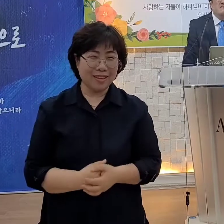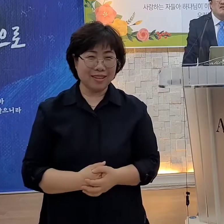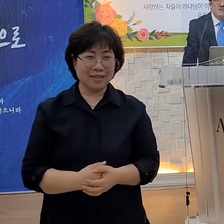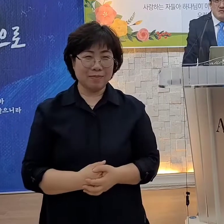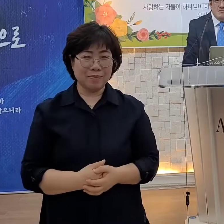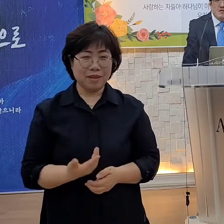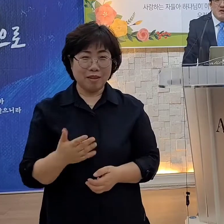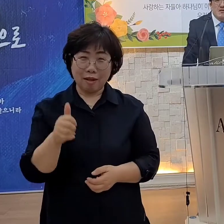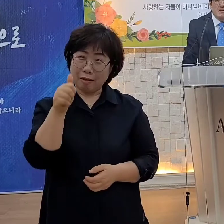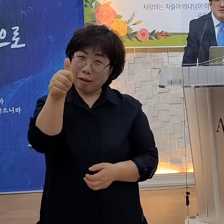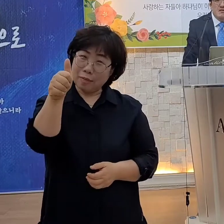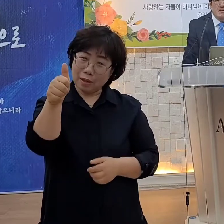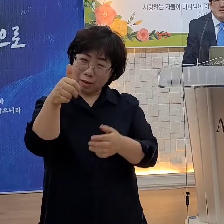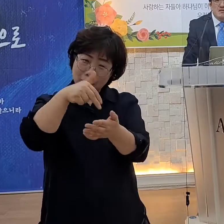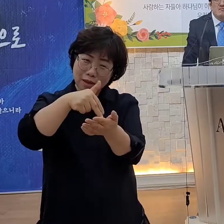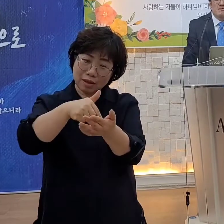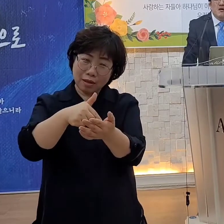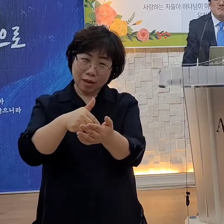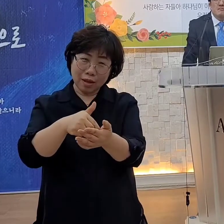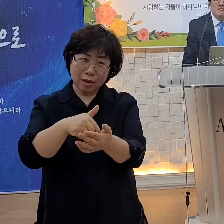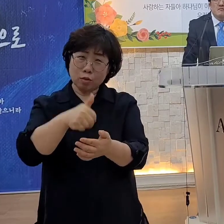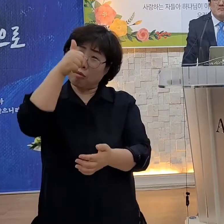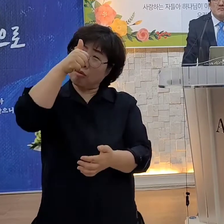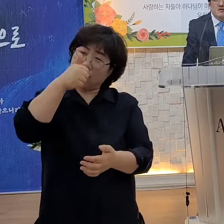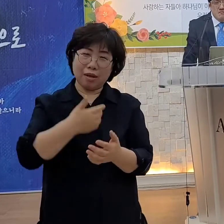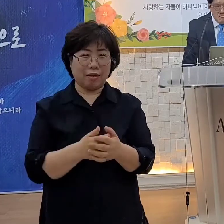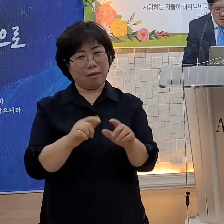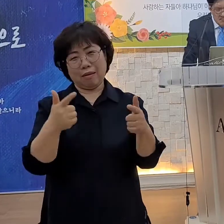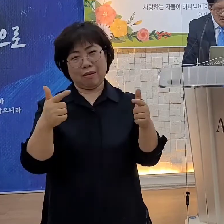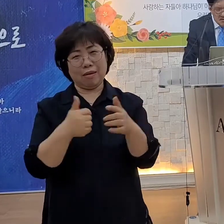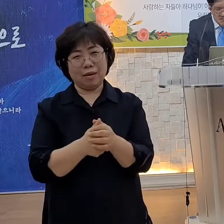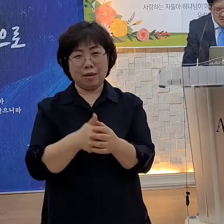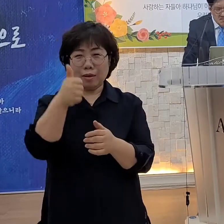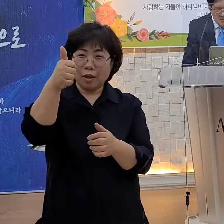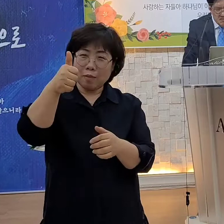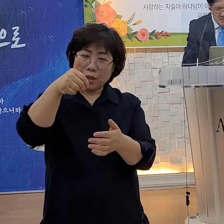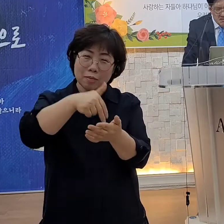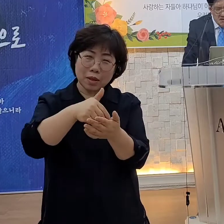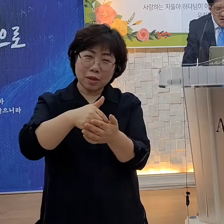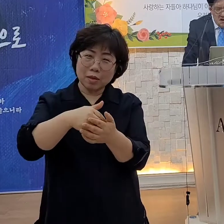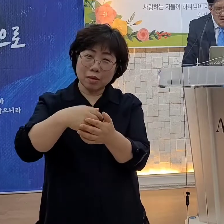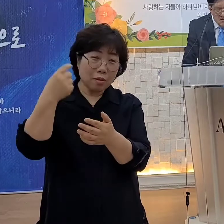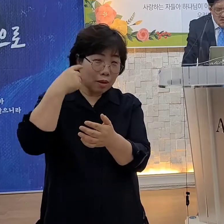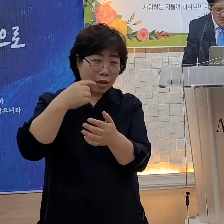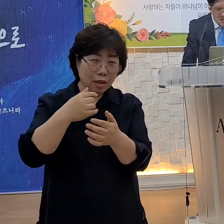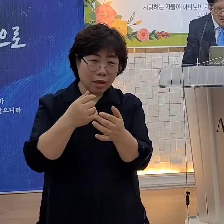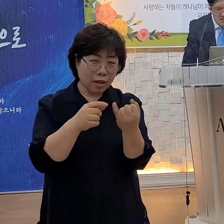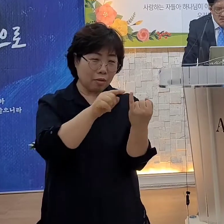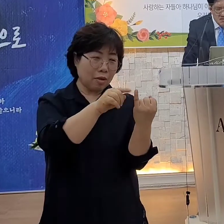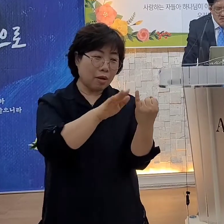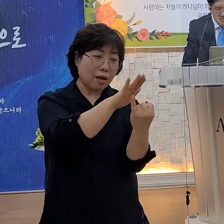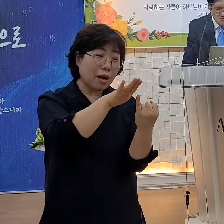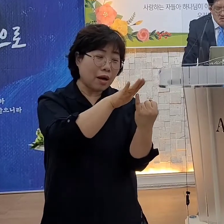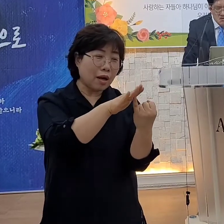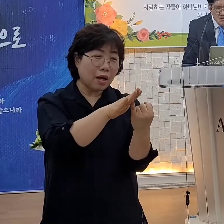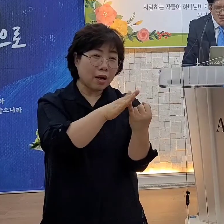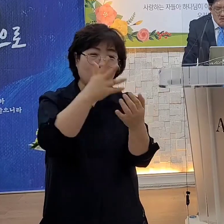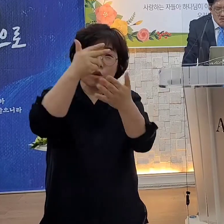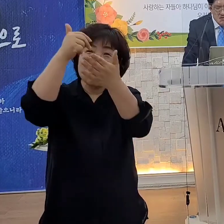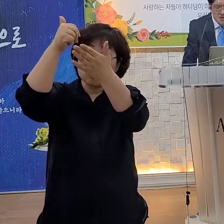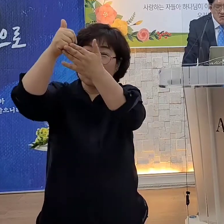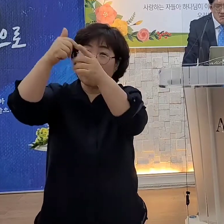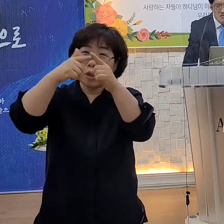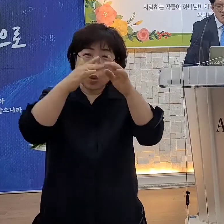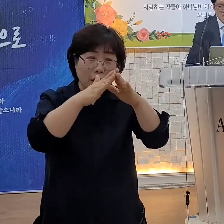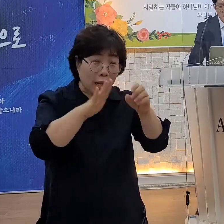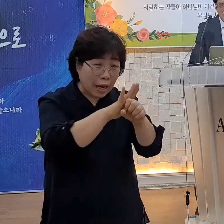그러면 남자는 어떻습니까? 25절에 한번 보세요. 남자에게는 뭐라고 했냐면 아내 사랑하기를 주께서